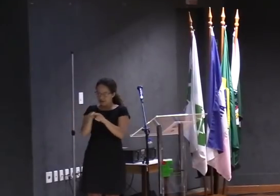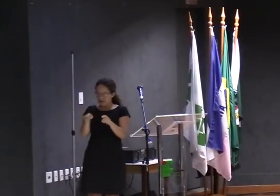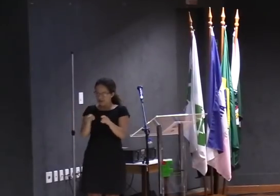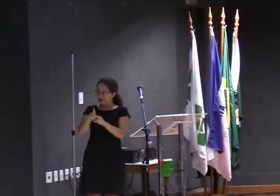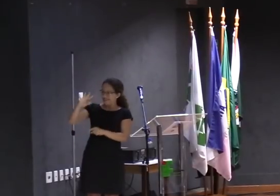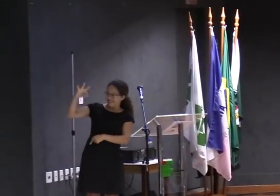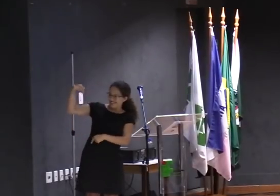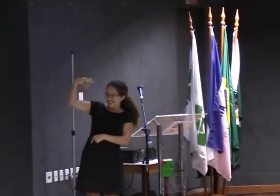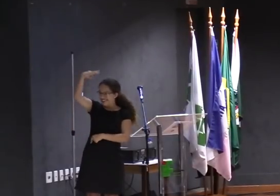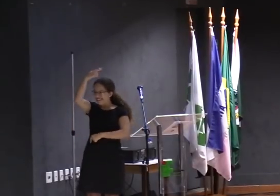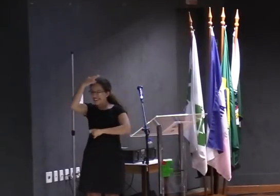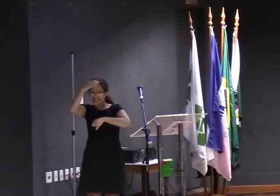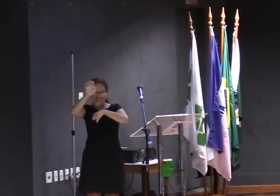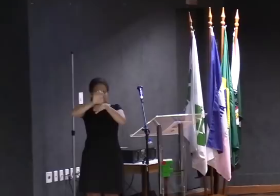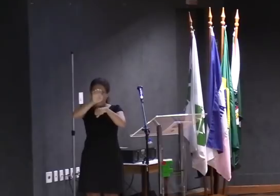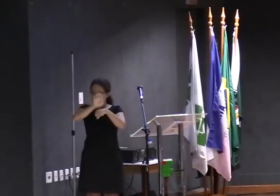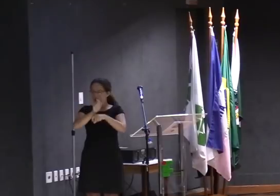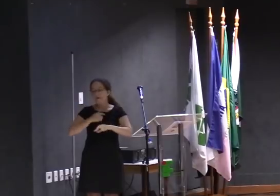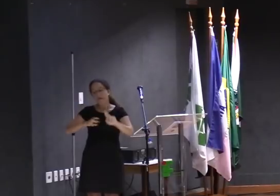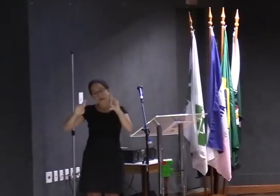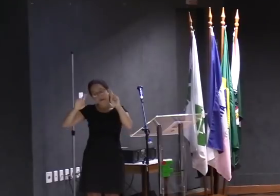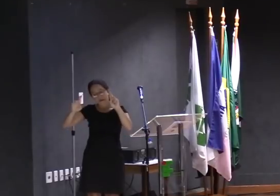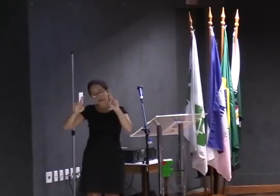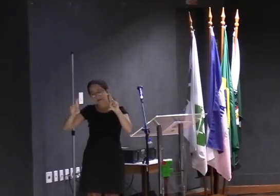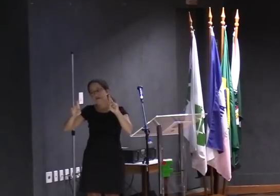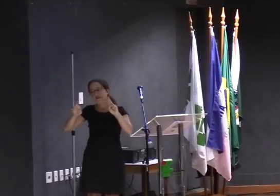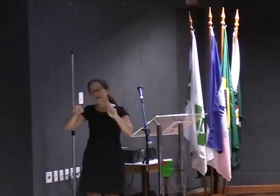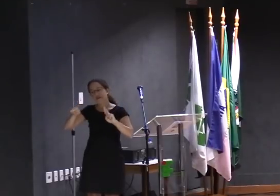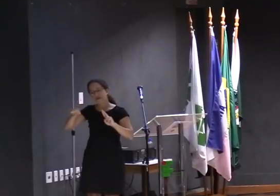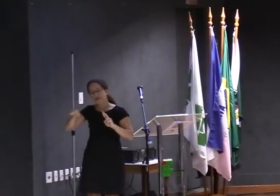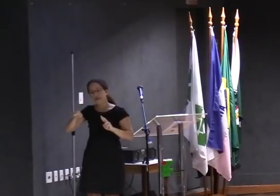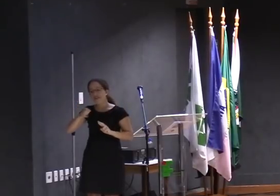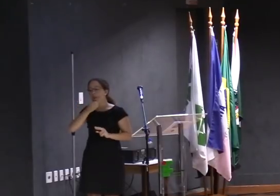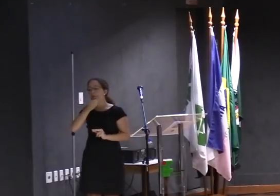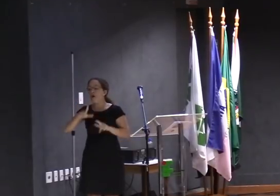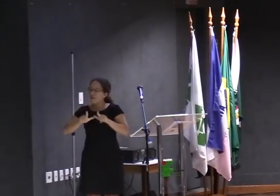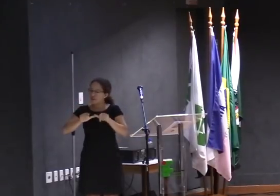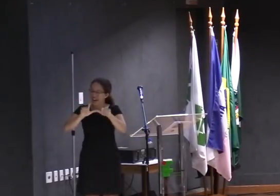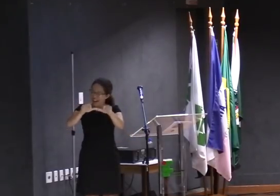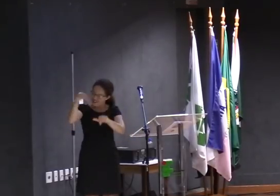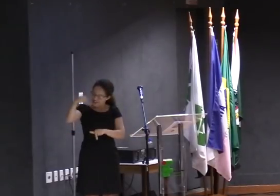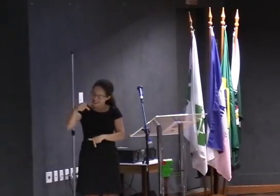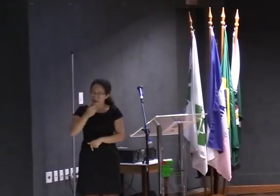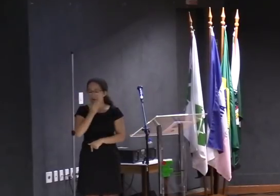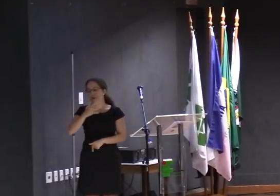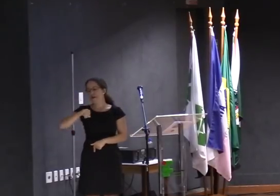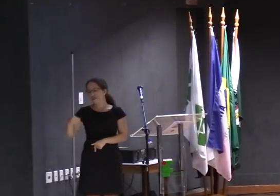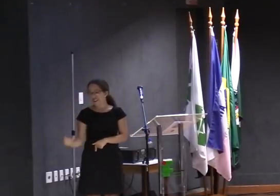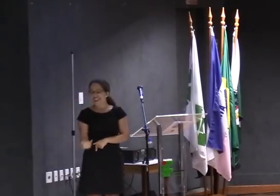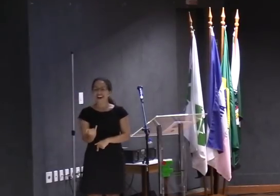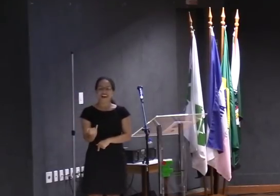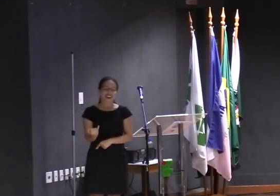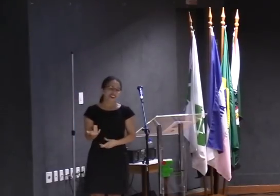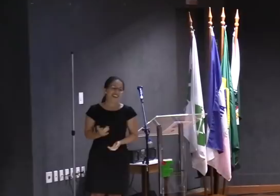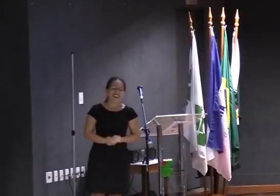Espírito Santo State. I hope that you have a good trip here, ok?